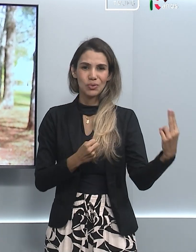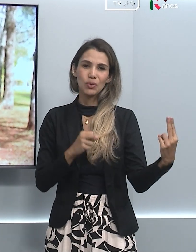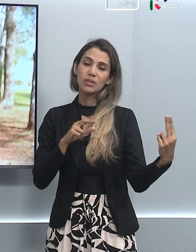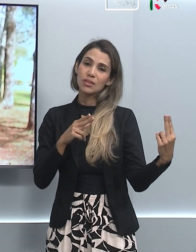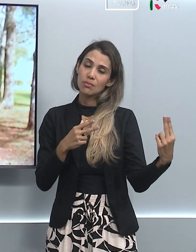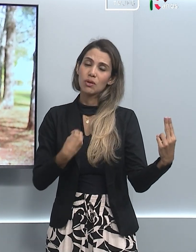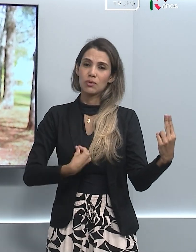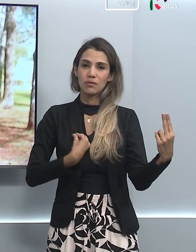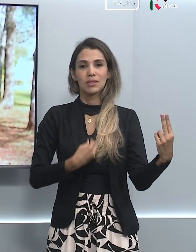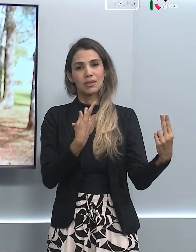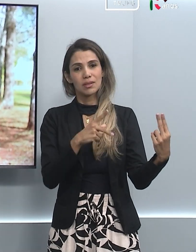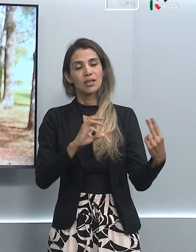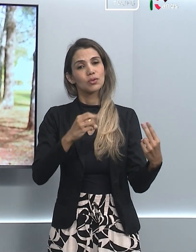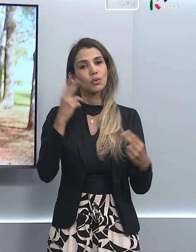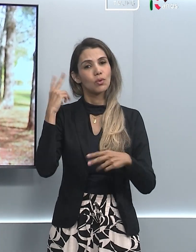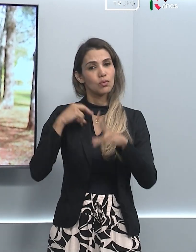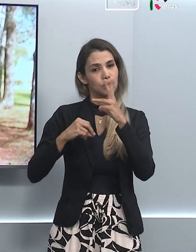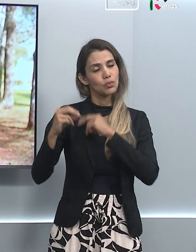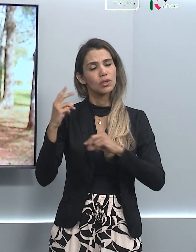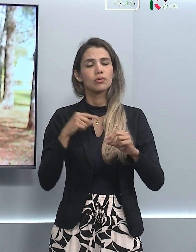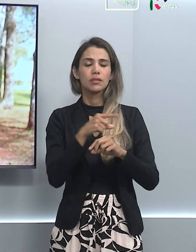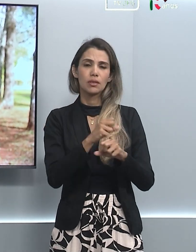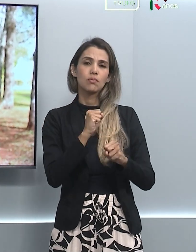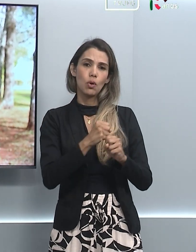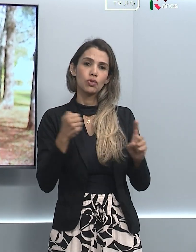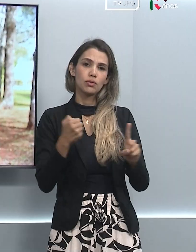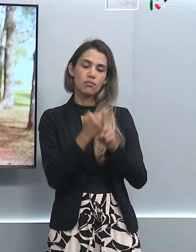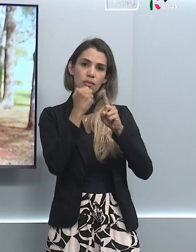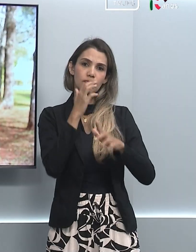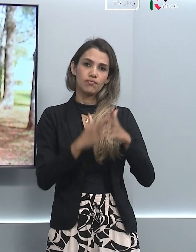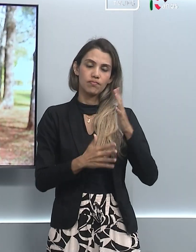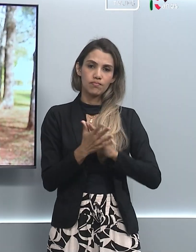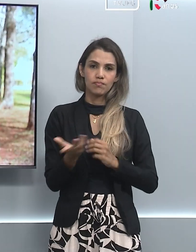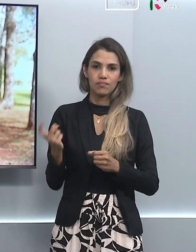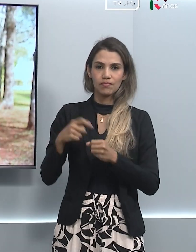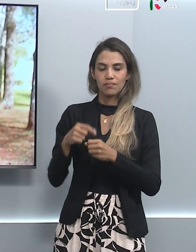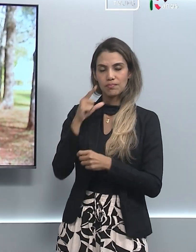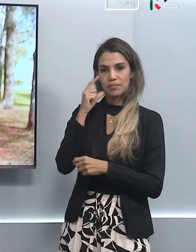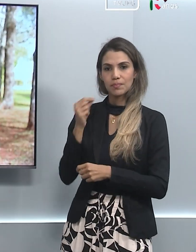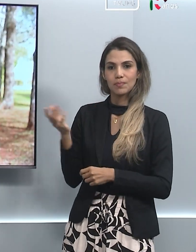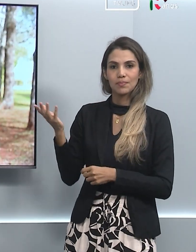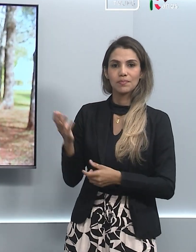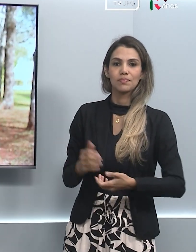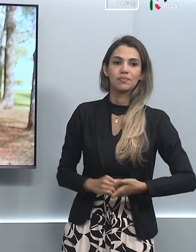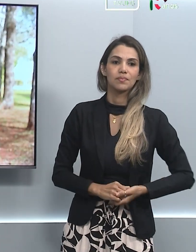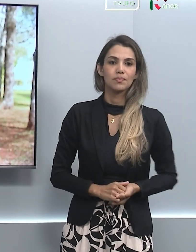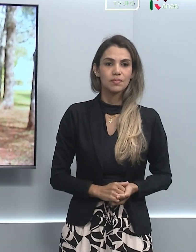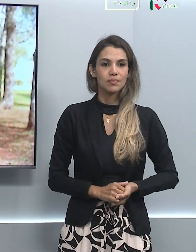de uma criança ou adolescente está em jogo. É com vocês.